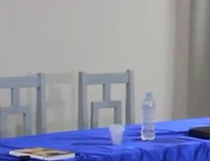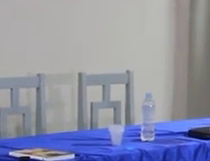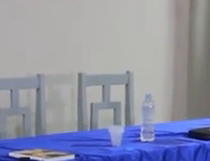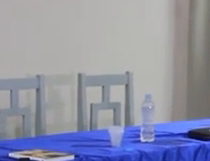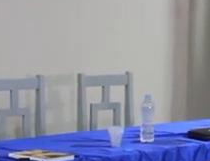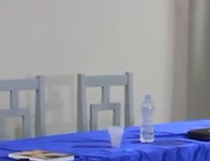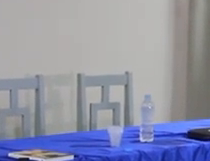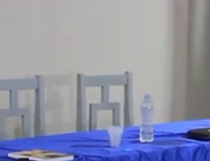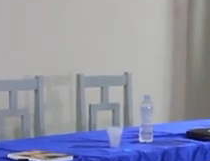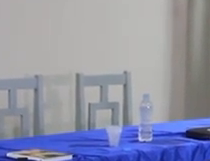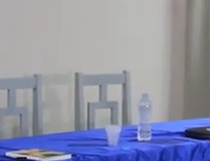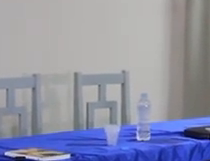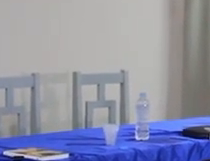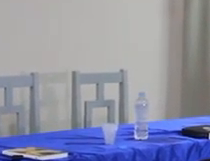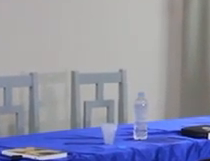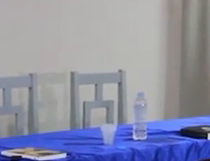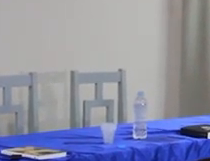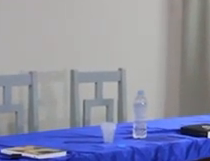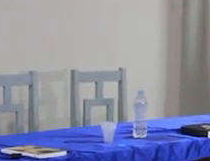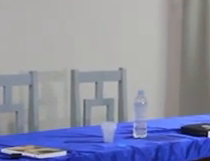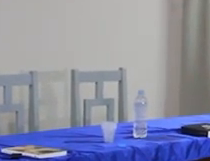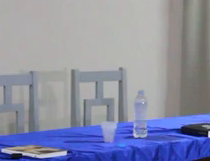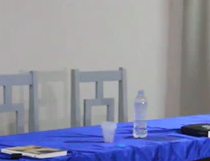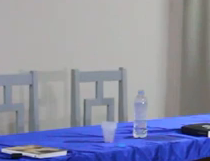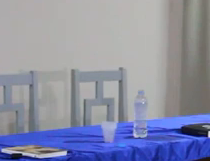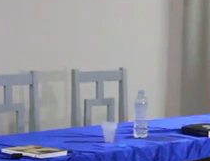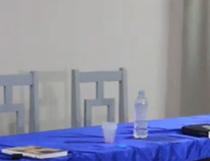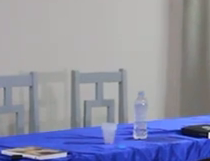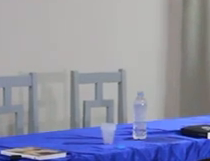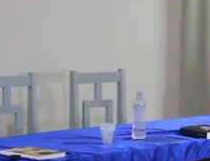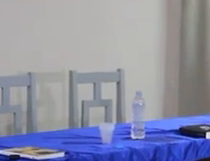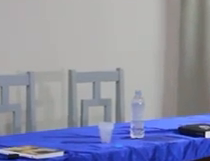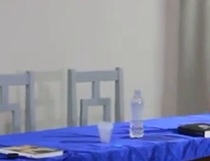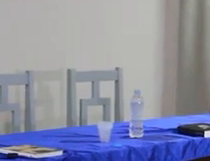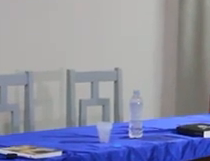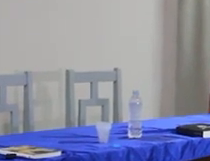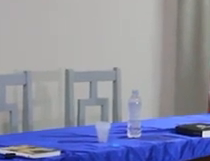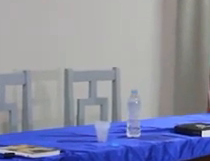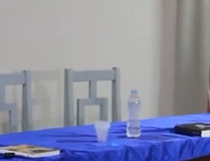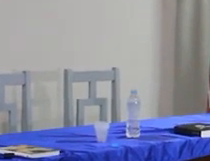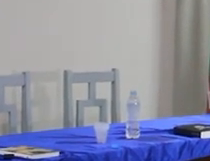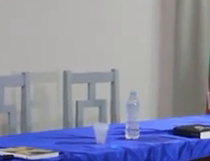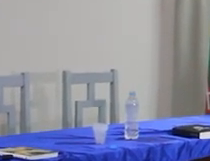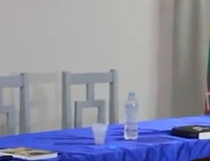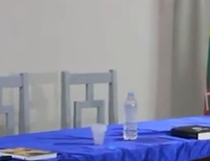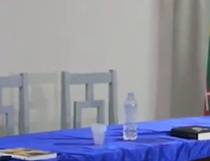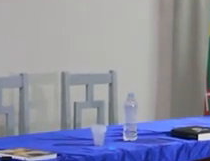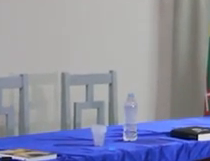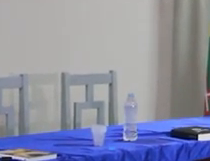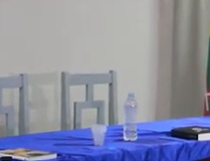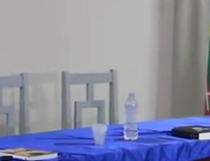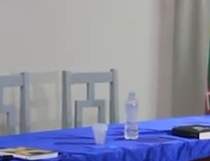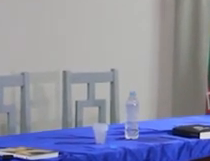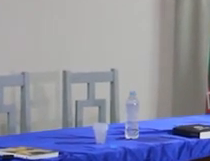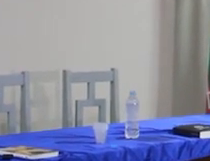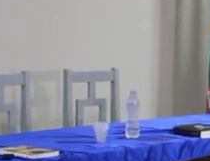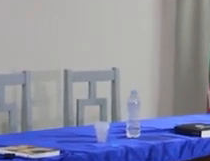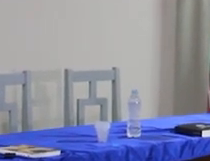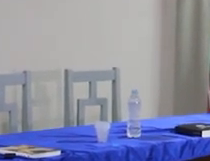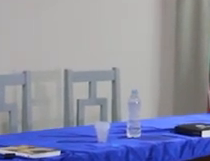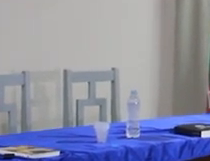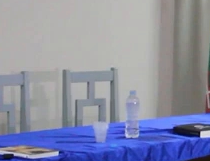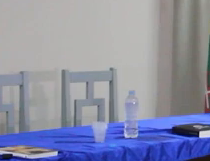a Rua 24 Horas, o Paiol de Pólvora, que se transformou em teatro, o fechamento da Rua 15, a estufa do